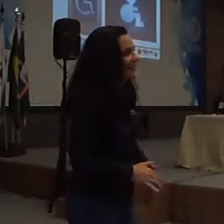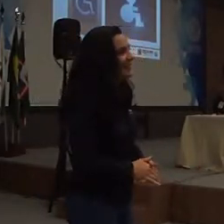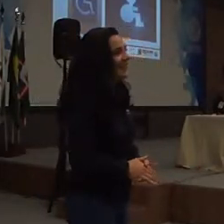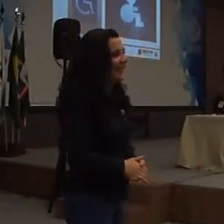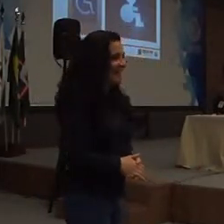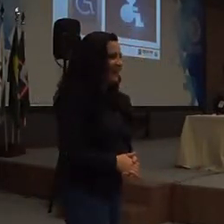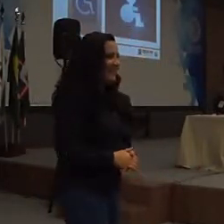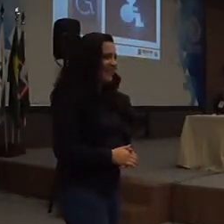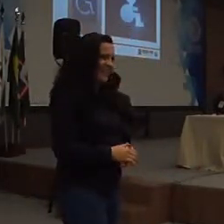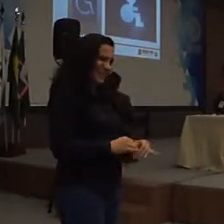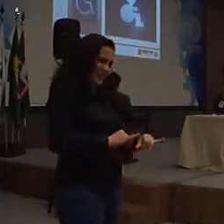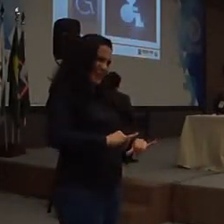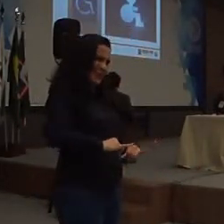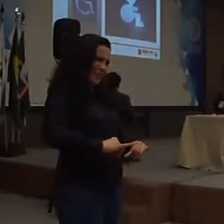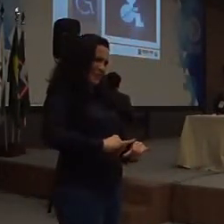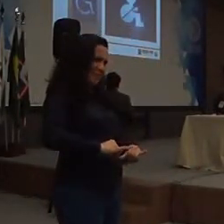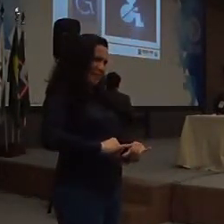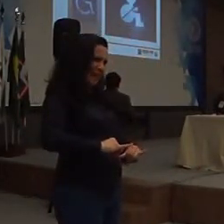e informação. Pode passar.